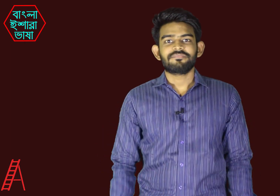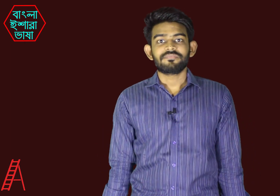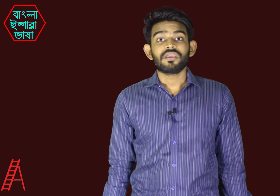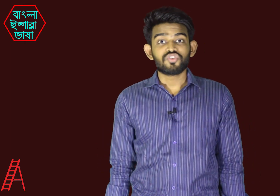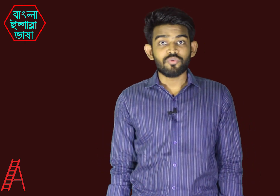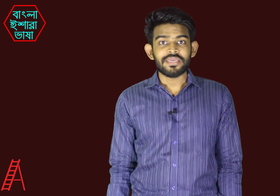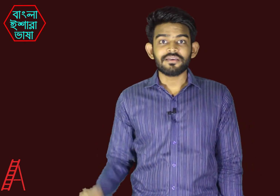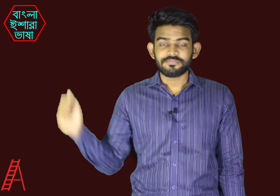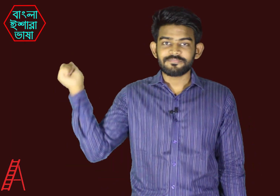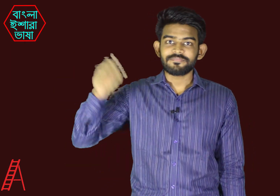শ্রমিক,